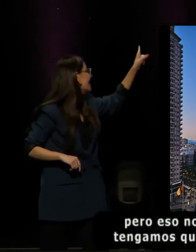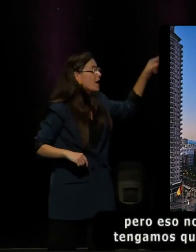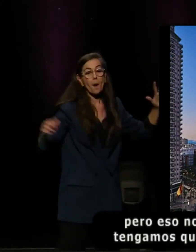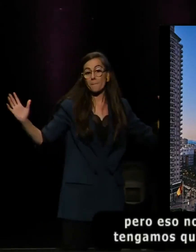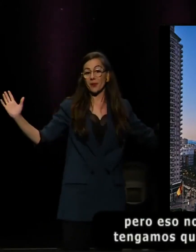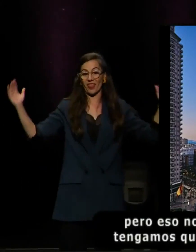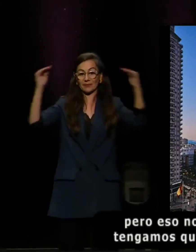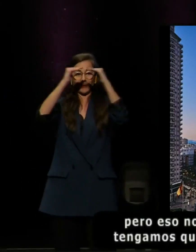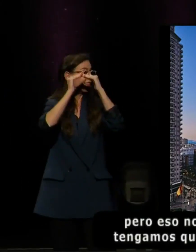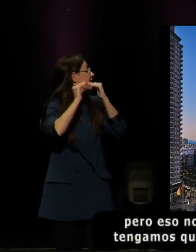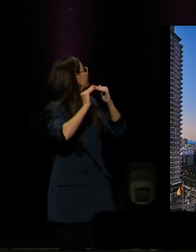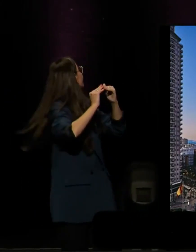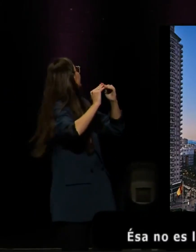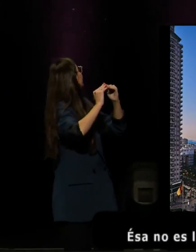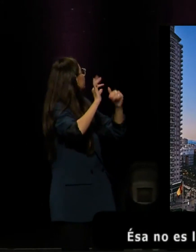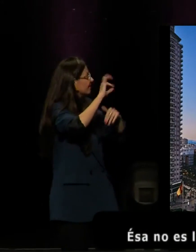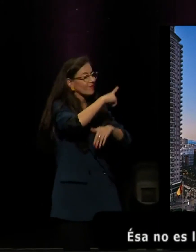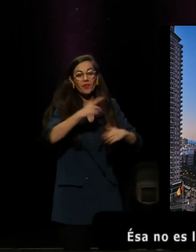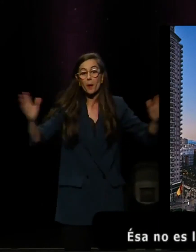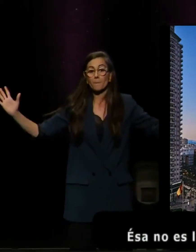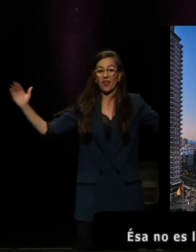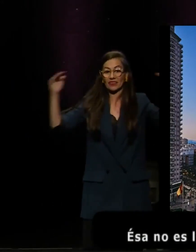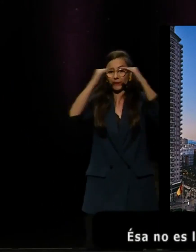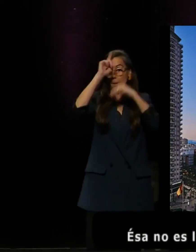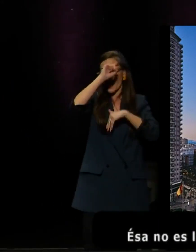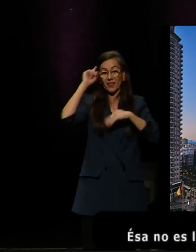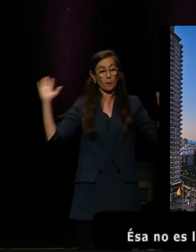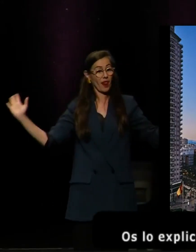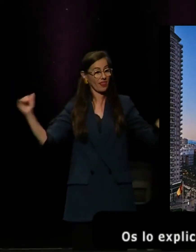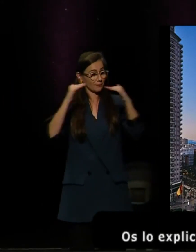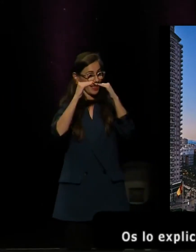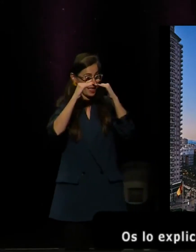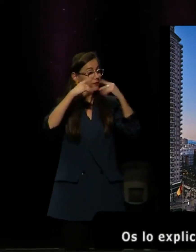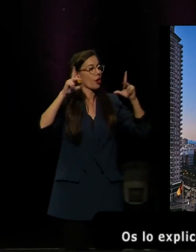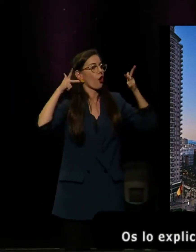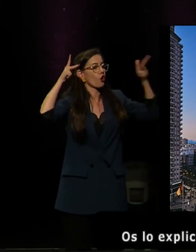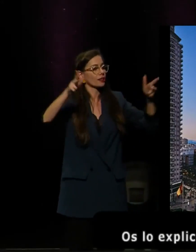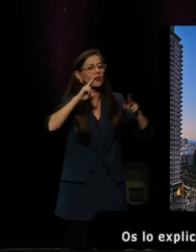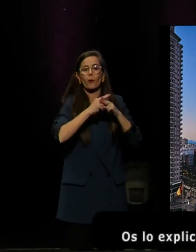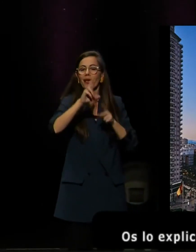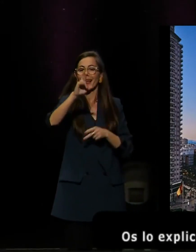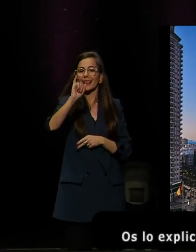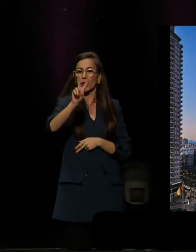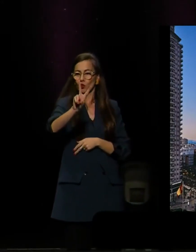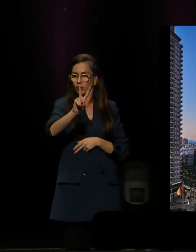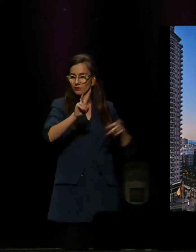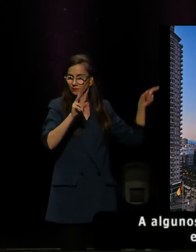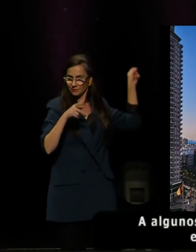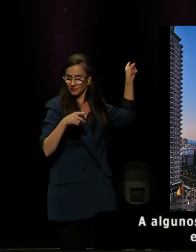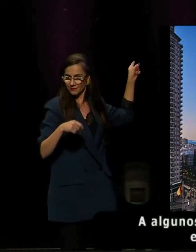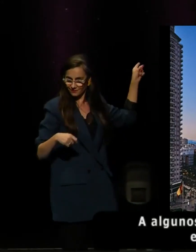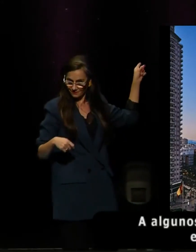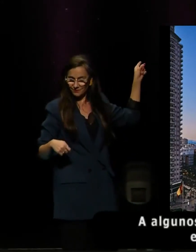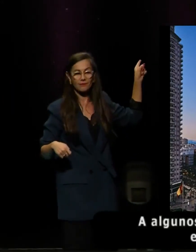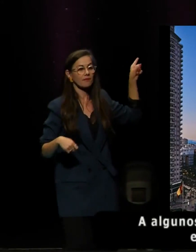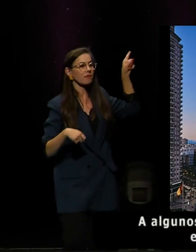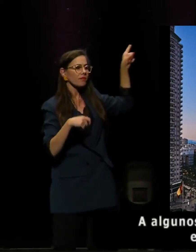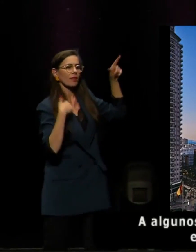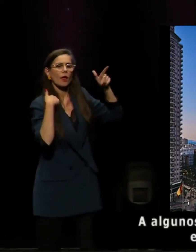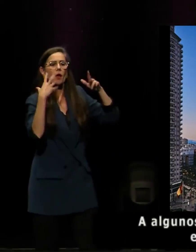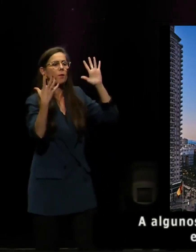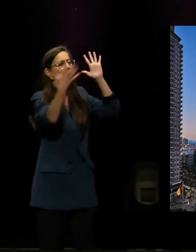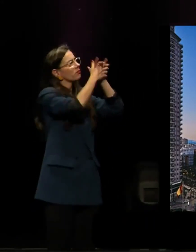suena, ¿verdad? Bueno, es un edificio que se encuentra en Plaza España, en Madrid. Es un hotel, Hotel